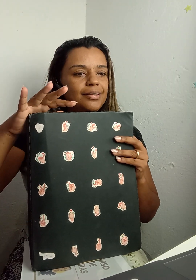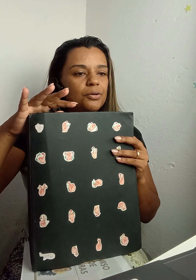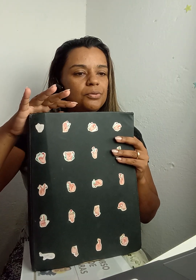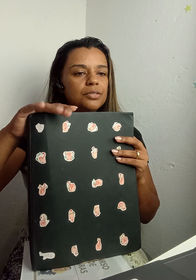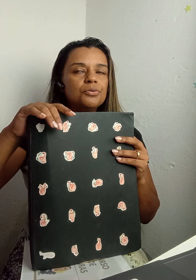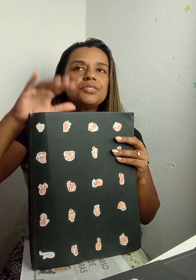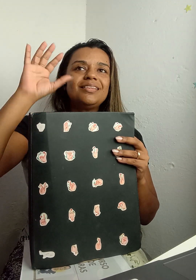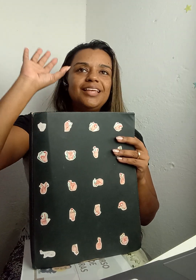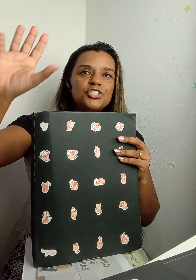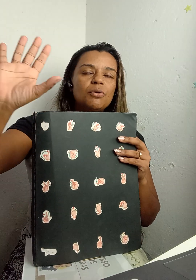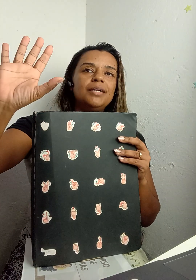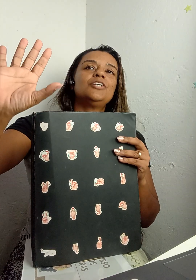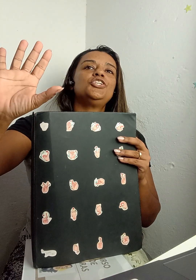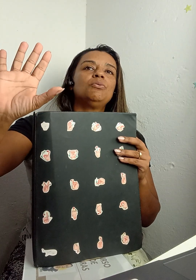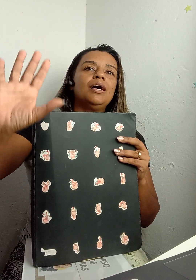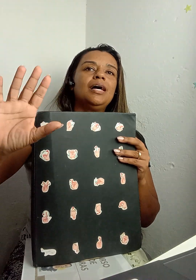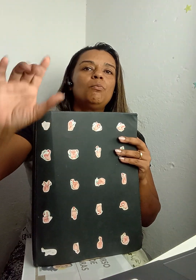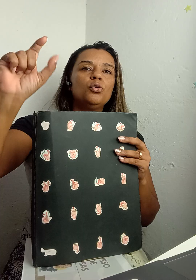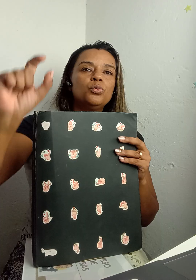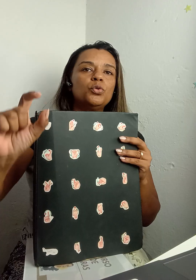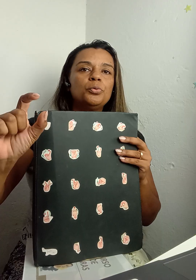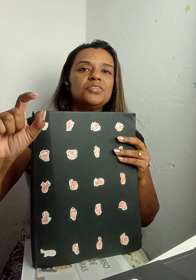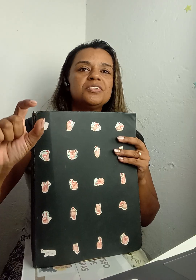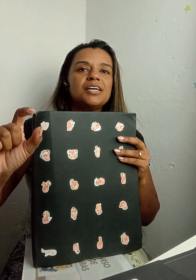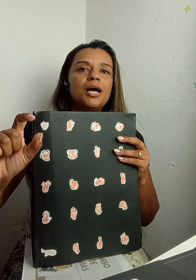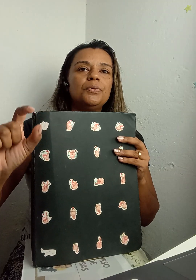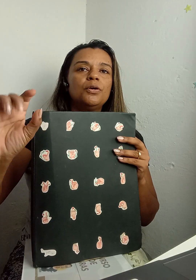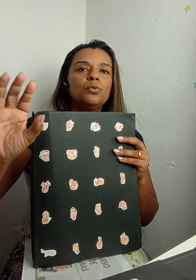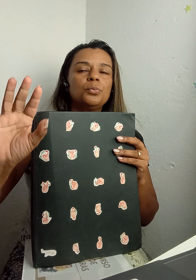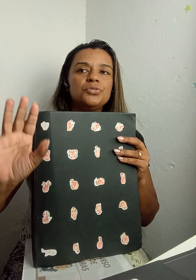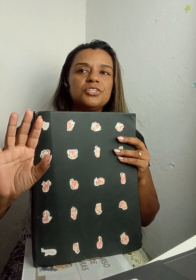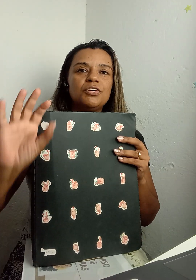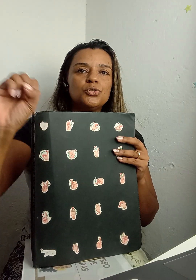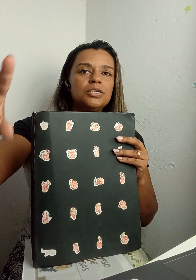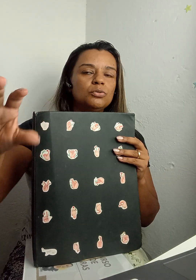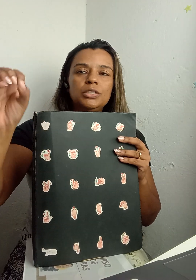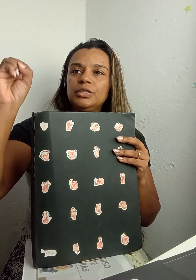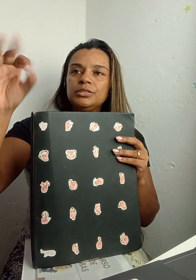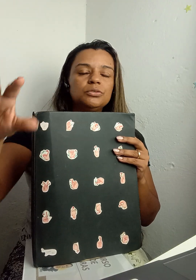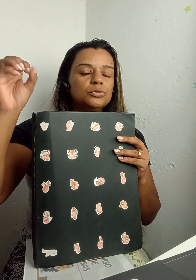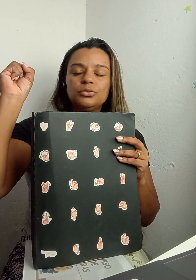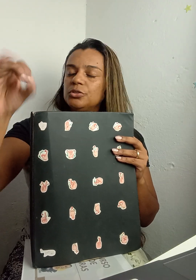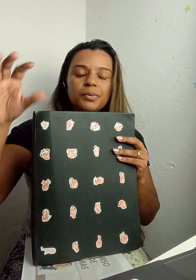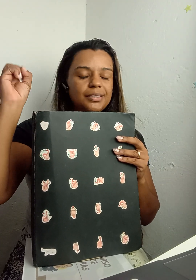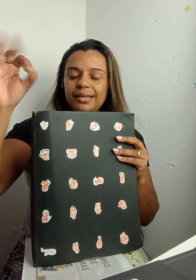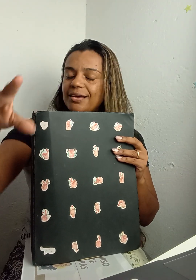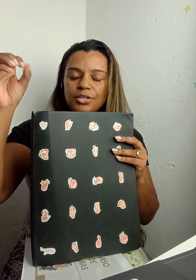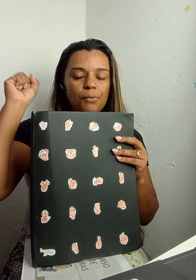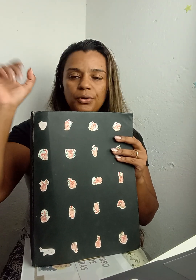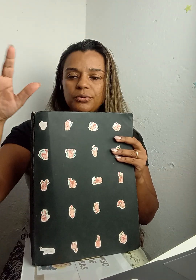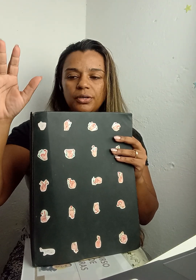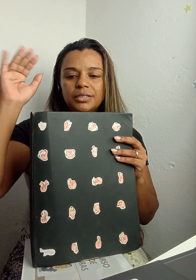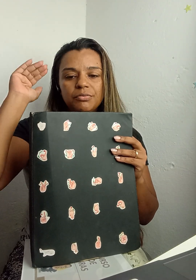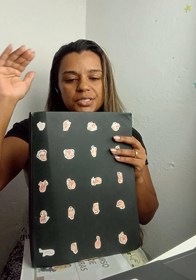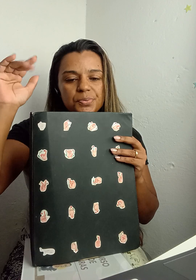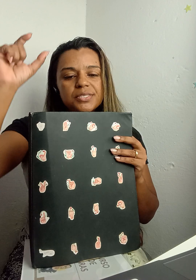entendeu? Então você deixa guardadinho lá, monta um grupo no WhatsApp, que é um grupo onde você vai jogando seus materiais de apoio. Na hora que você precisar,